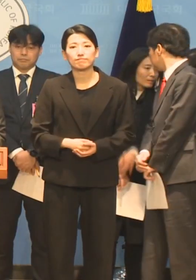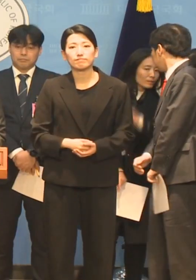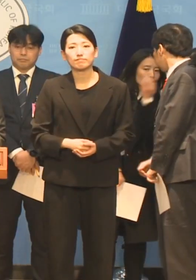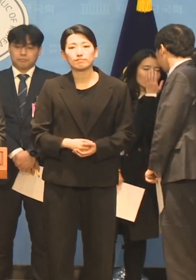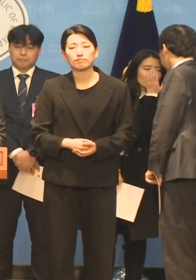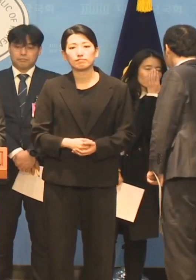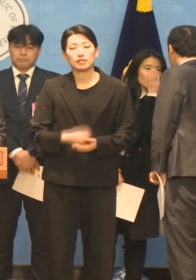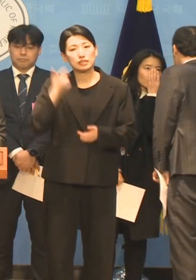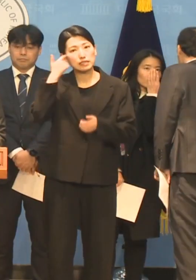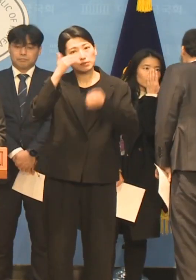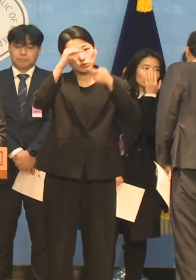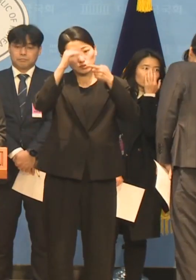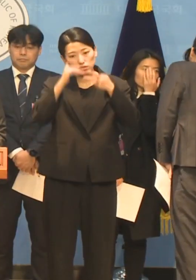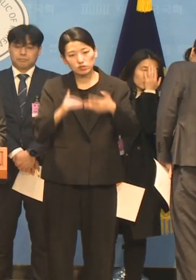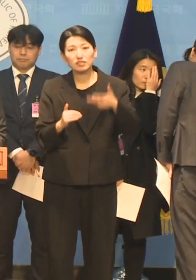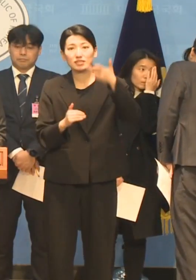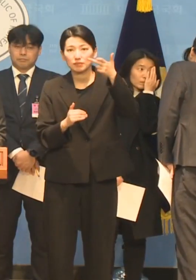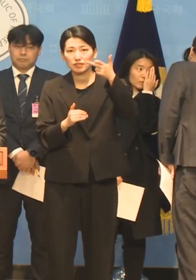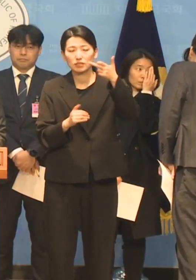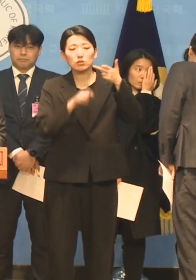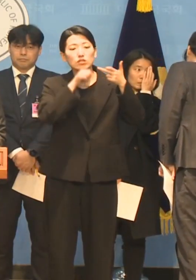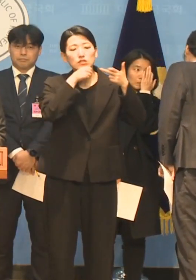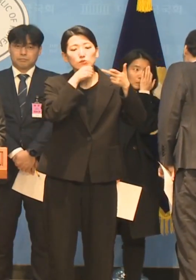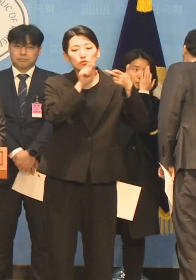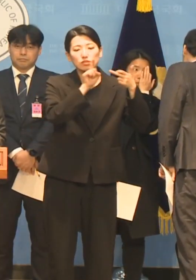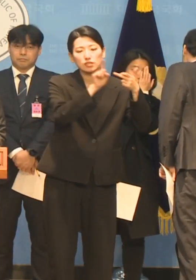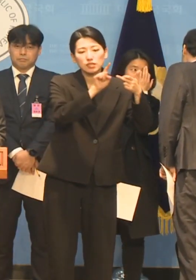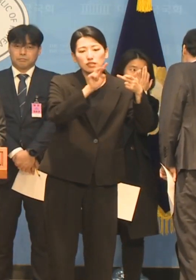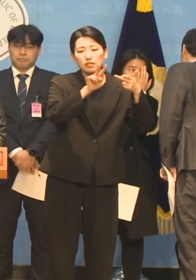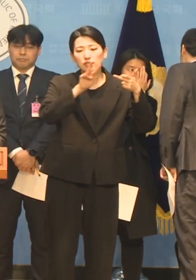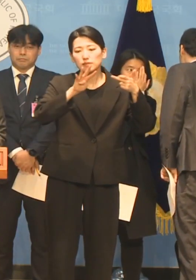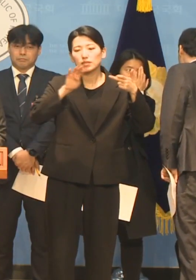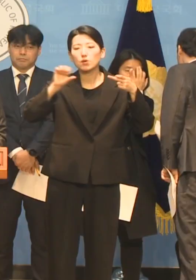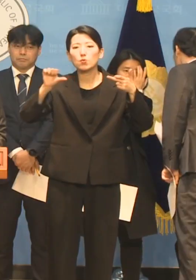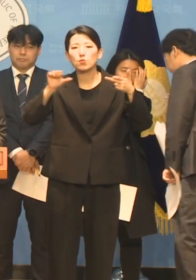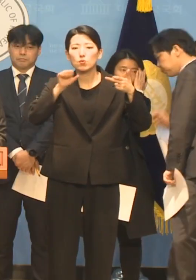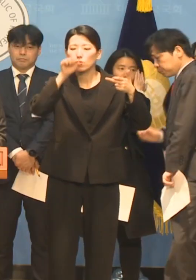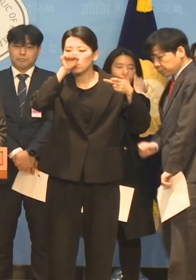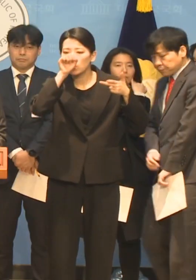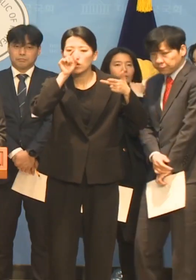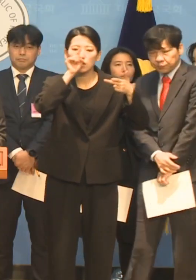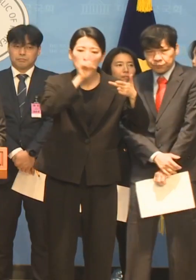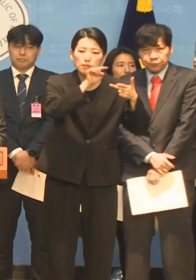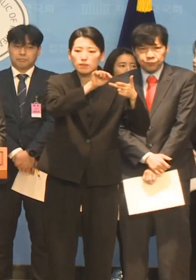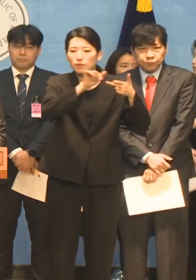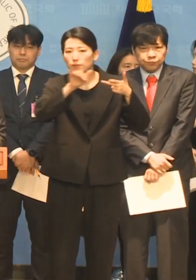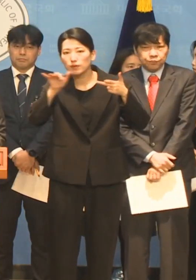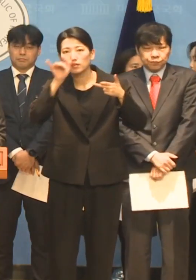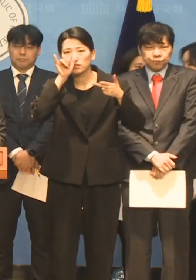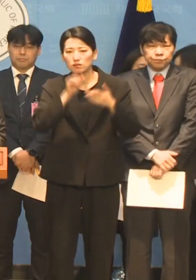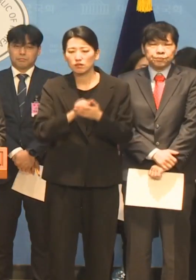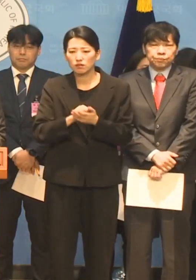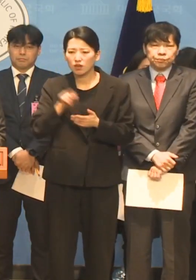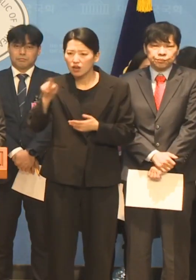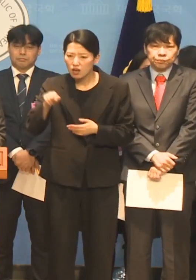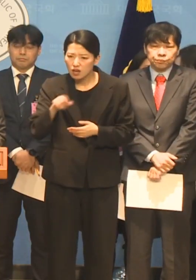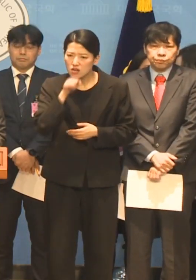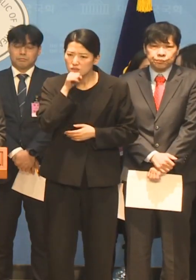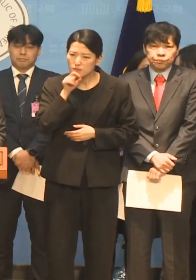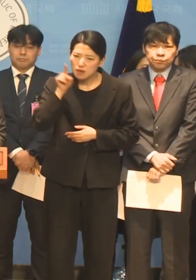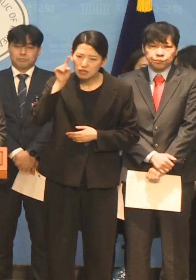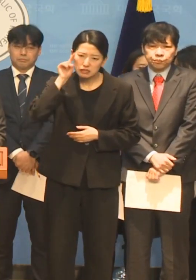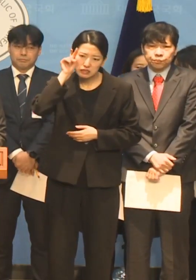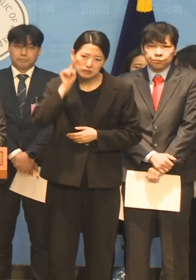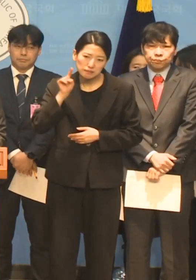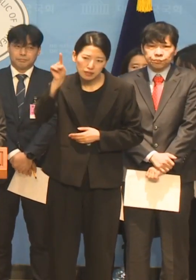17개로 구성되어 있으며 1점에서 5점까지 척도로 질문에 대답을 하는 것이고 수치가 높을수록 스트레스 정도가 심한 것을 나타내고